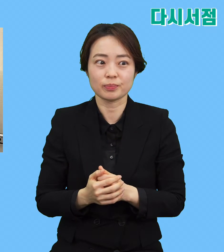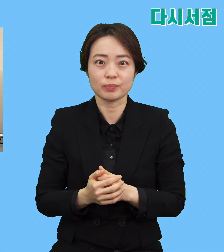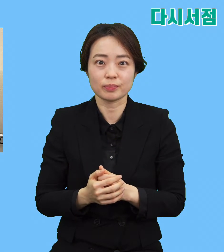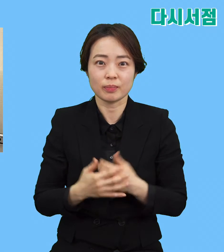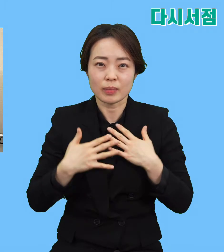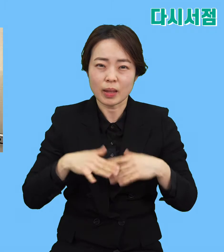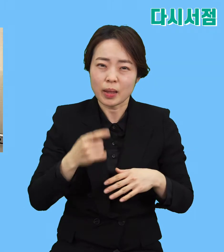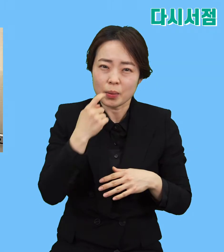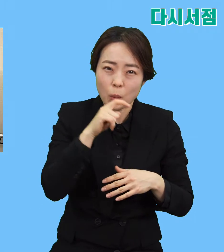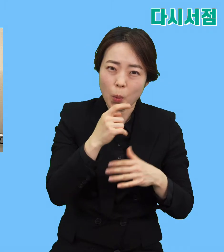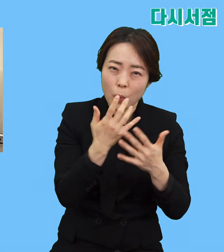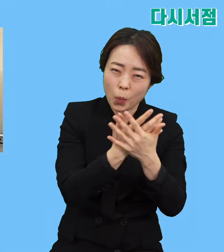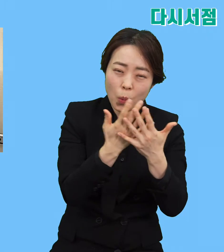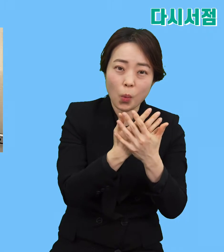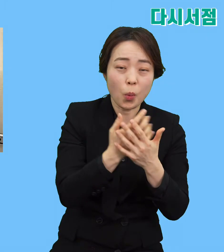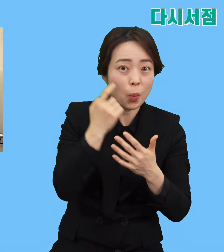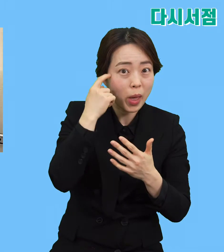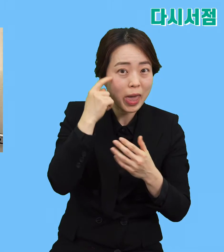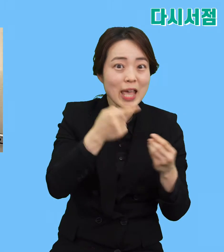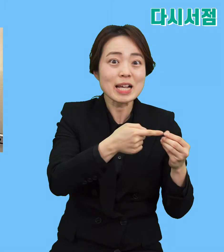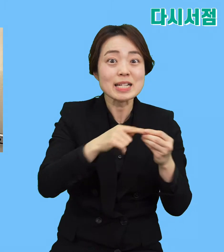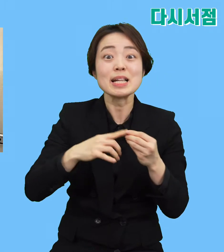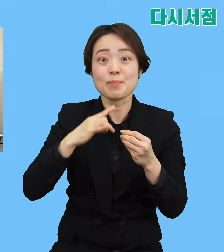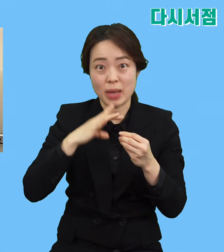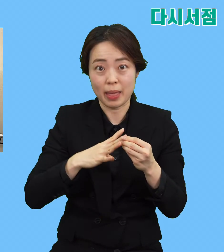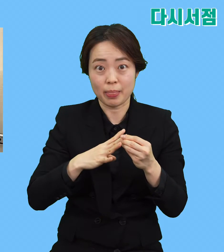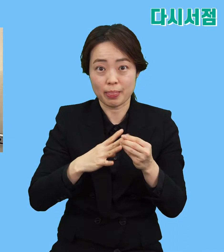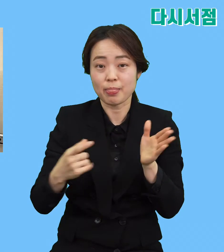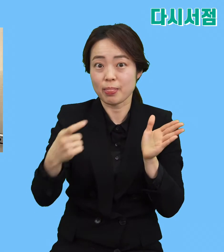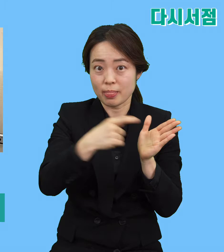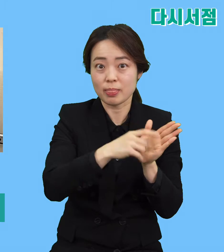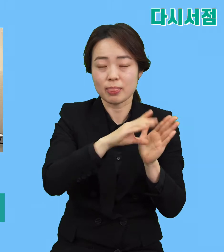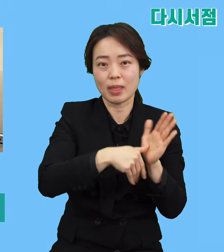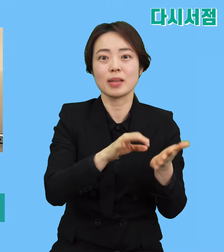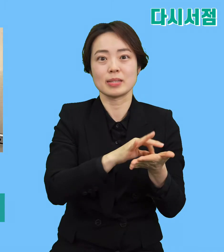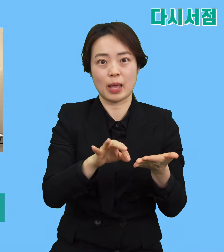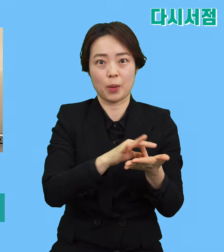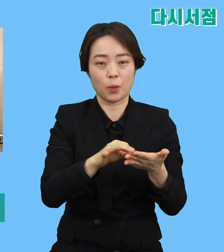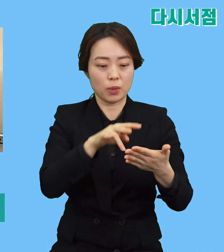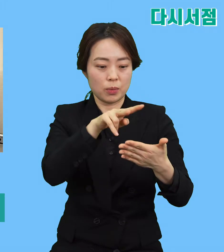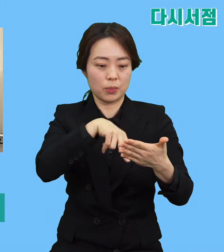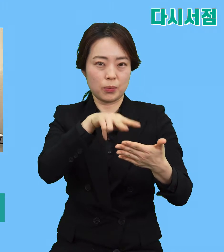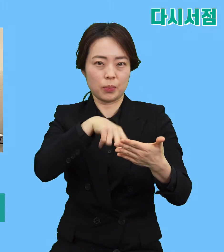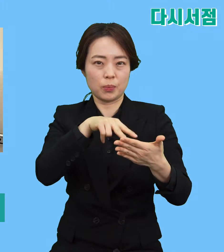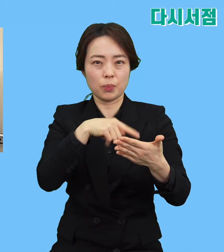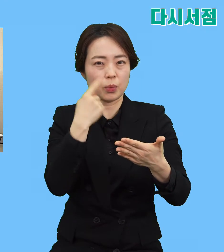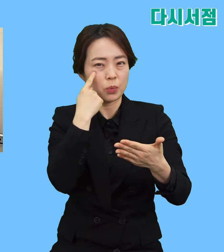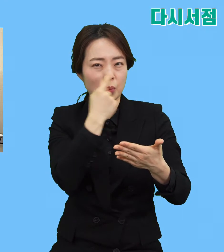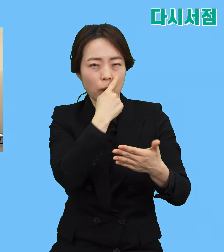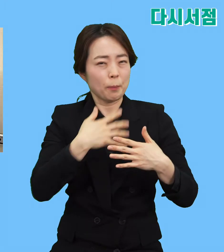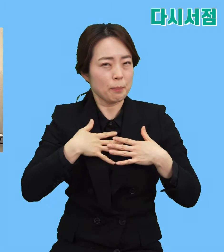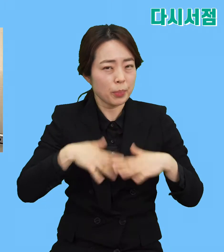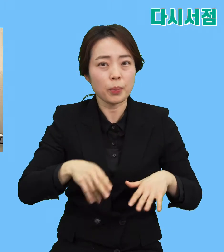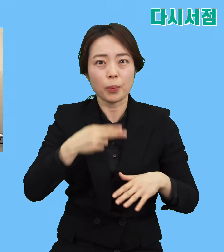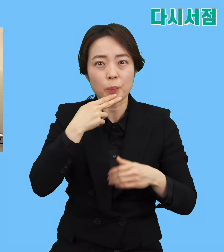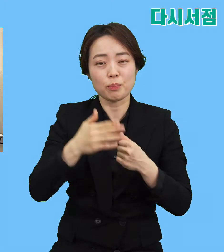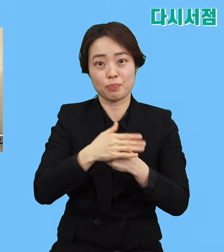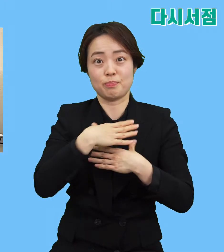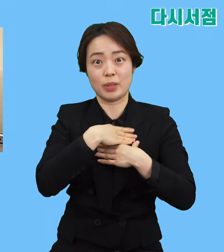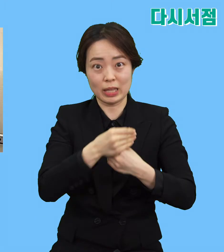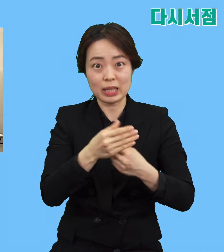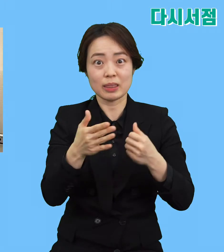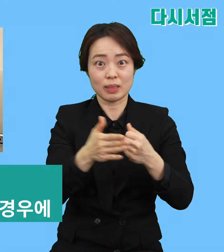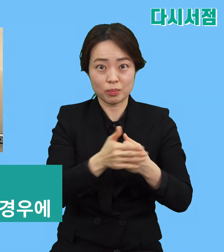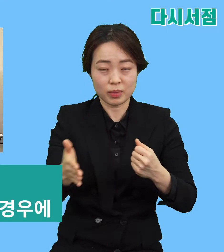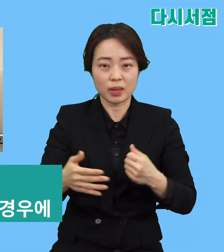미색 종이는 보통 텍스트로 된 책들에 많이 쓰이는데요. 가독성이 좋기 때문입니다. 저희 눈이 덜